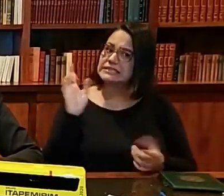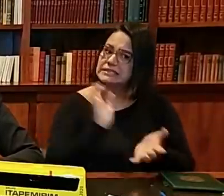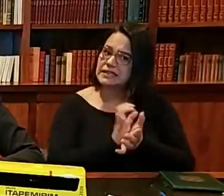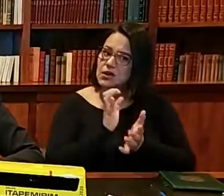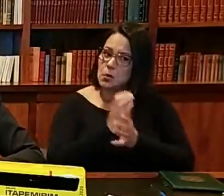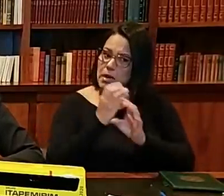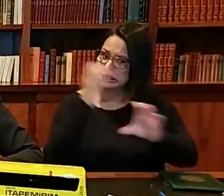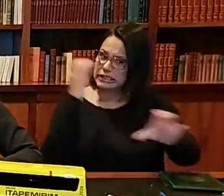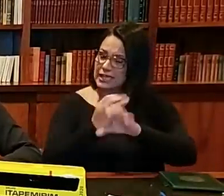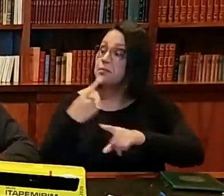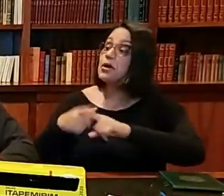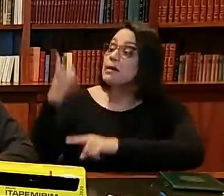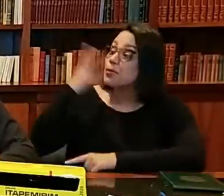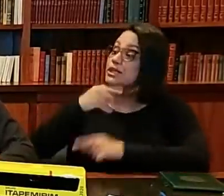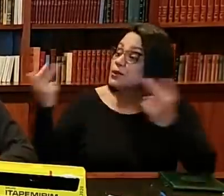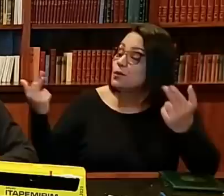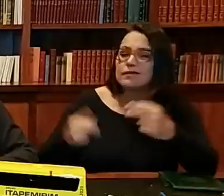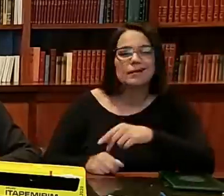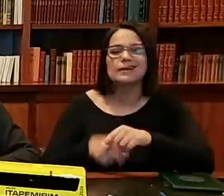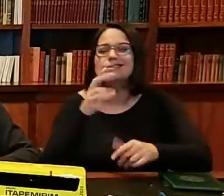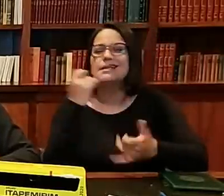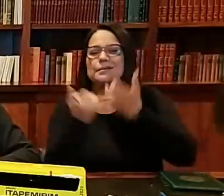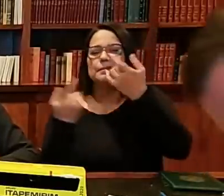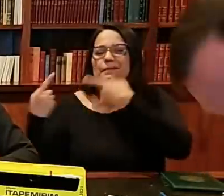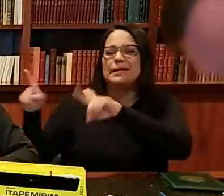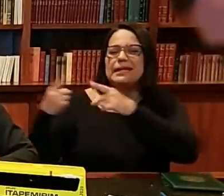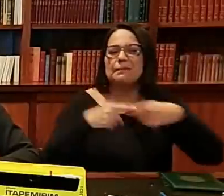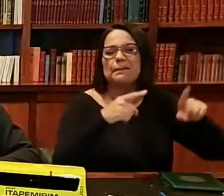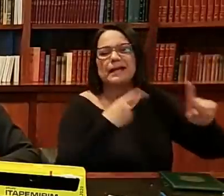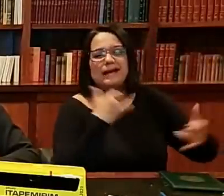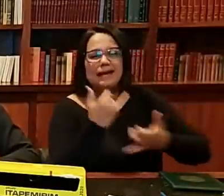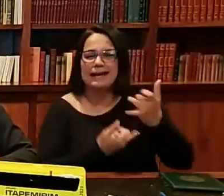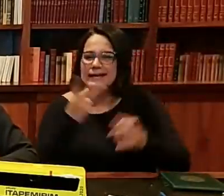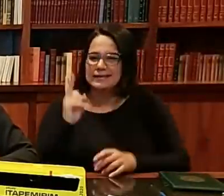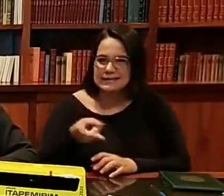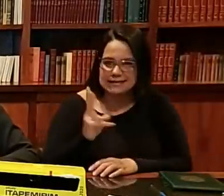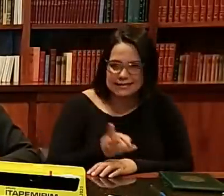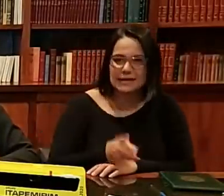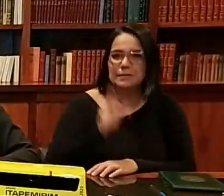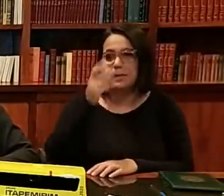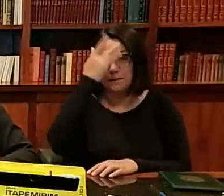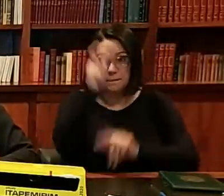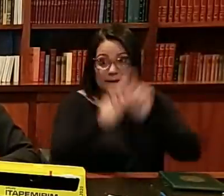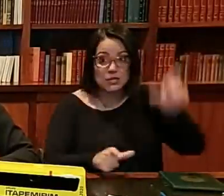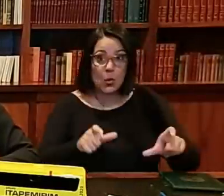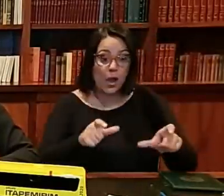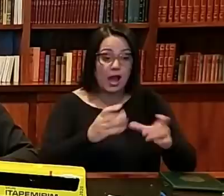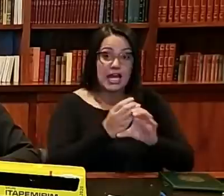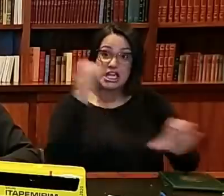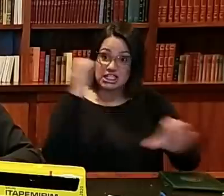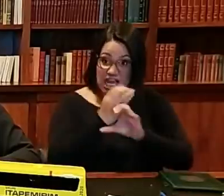você. É uma coisa que a gente brinca muito entre nós, né? Mas realmente o pessoal que vai para engenharia é o